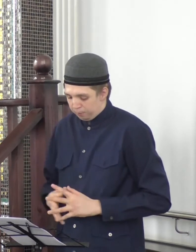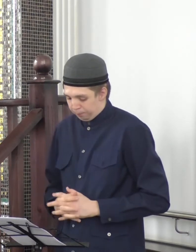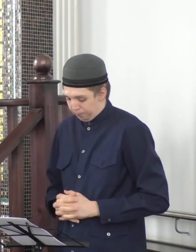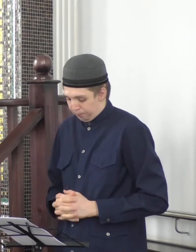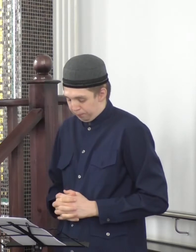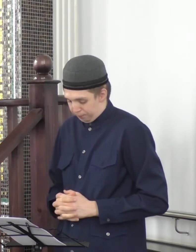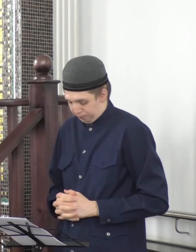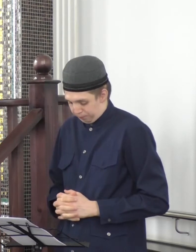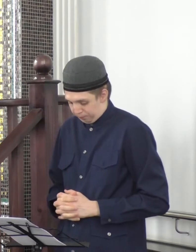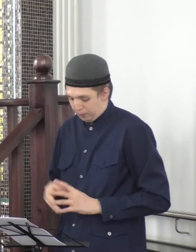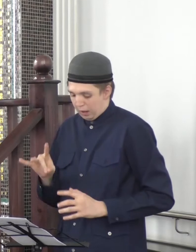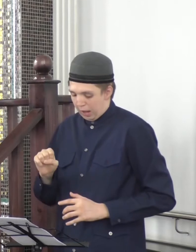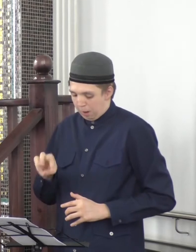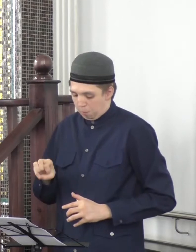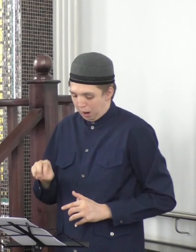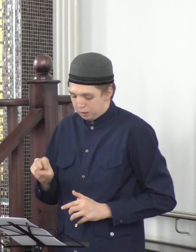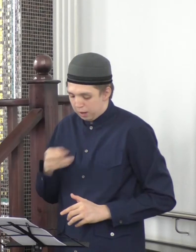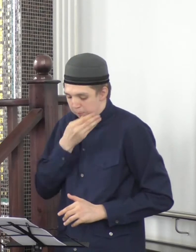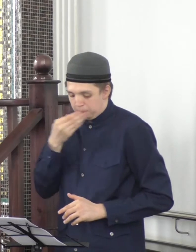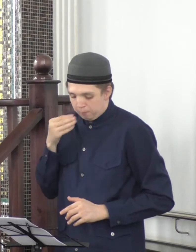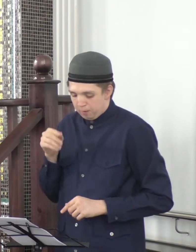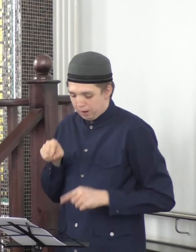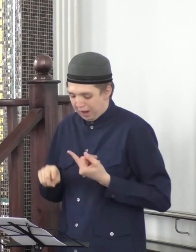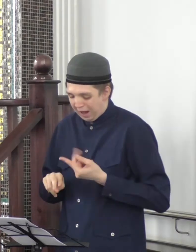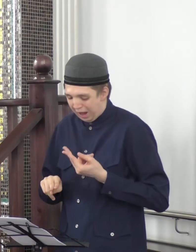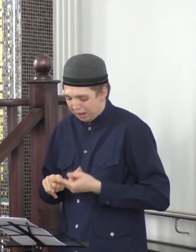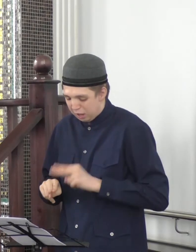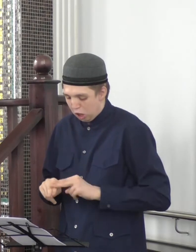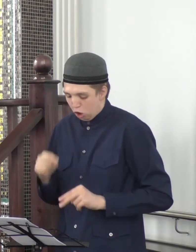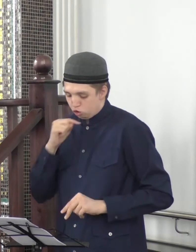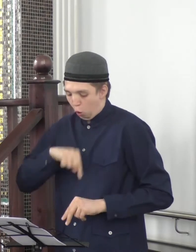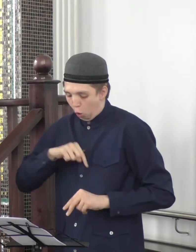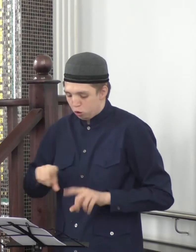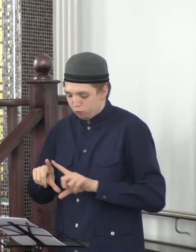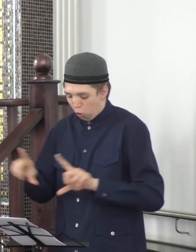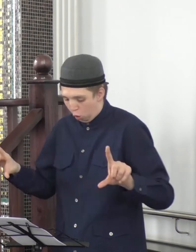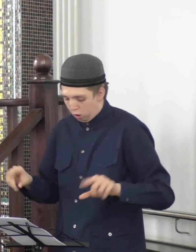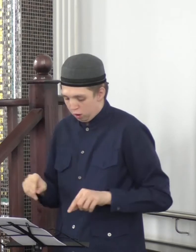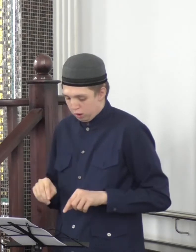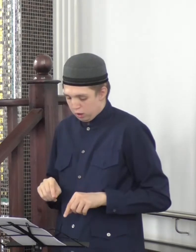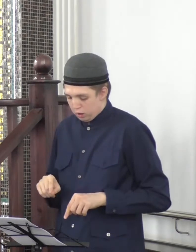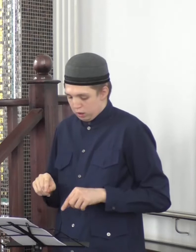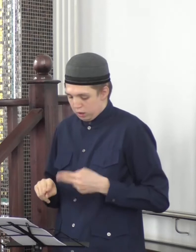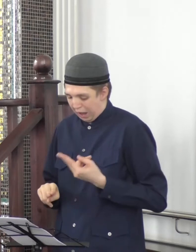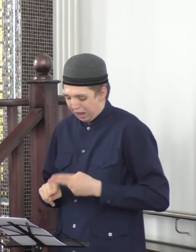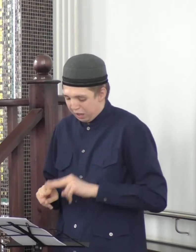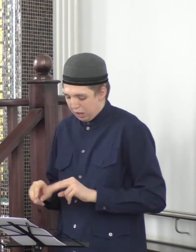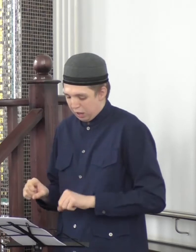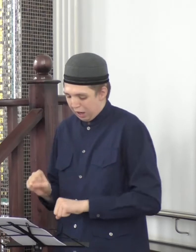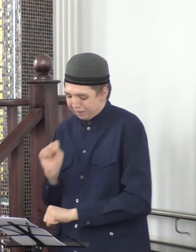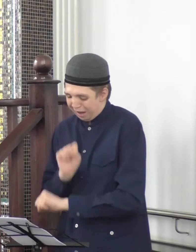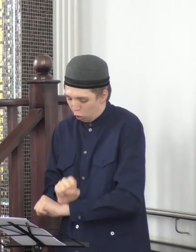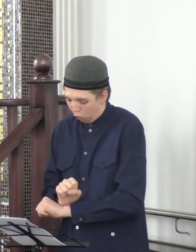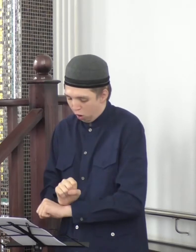белән намазны ташлап олы гынахларга кайталар. Аллаһ Тәгалә Куръанда Бакара сүрәсендә